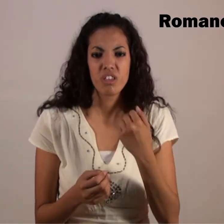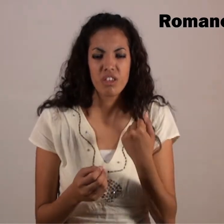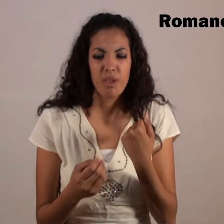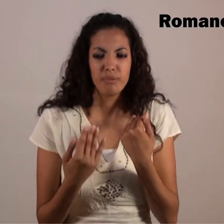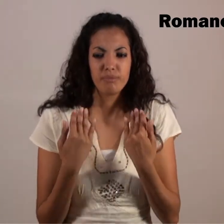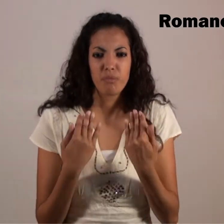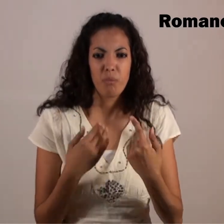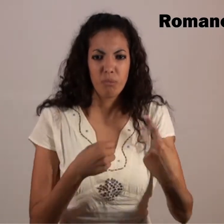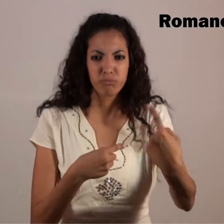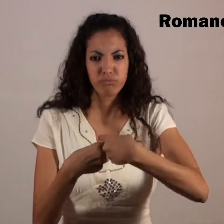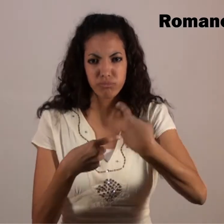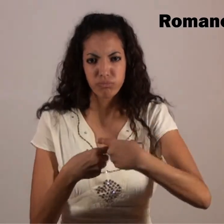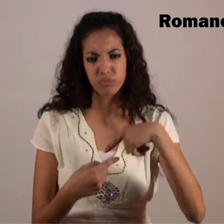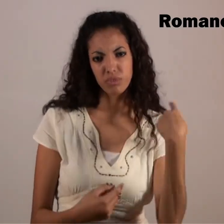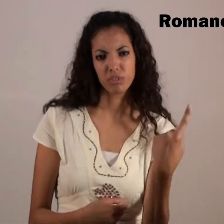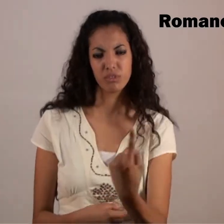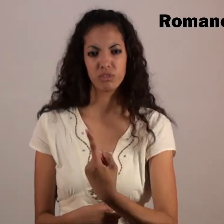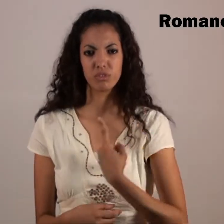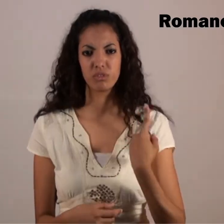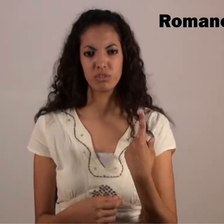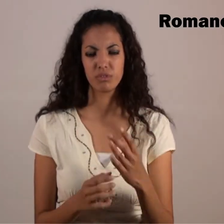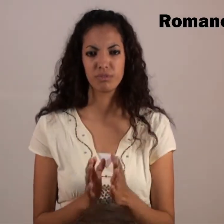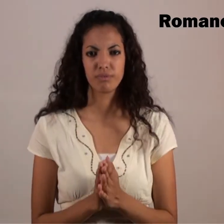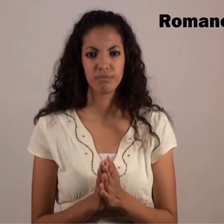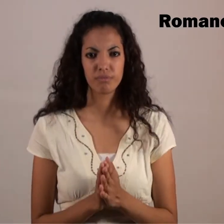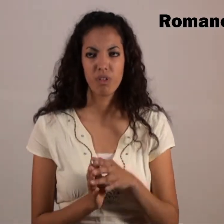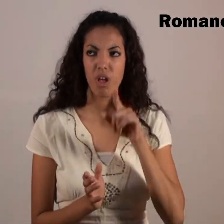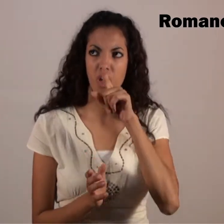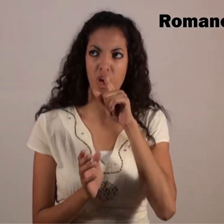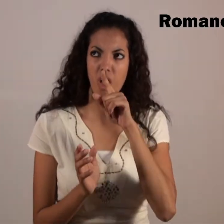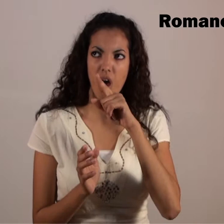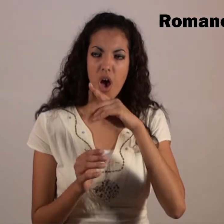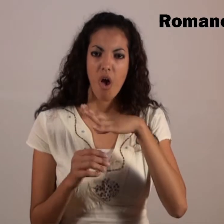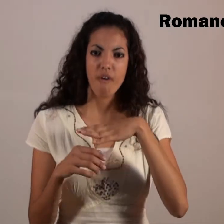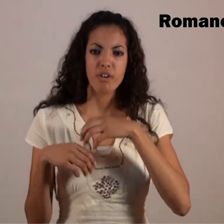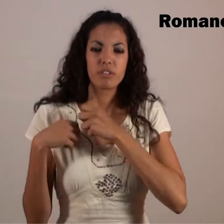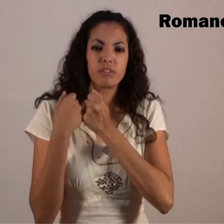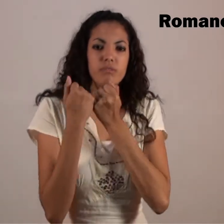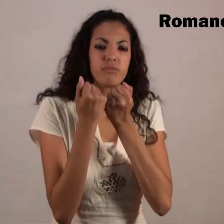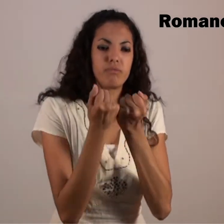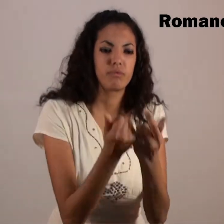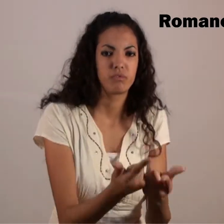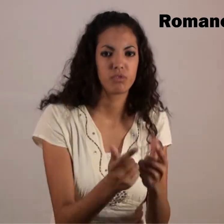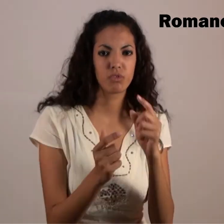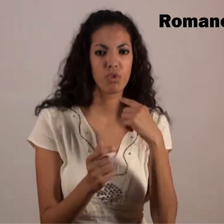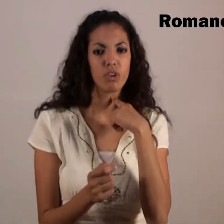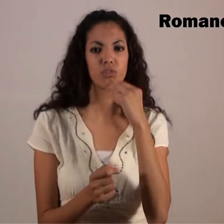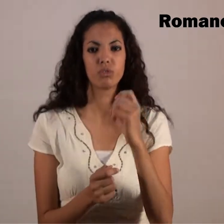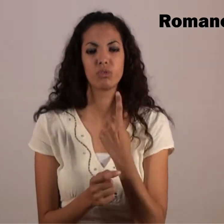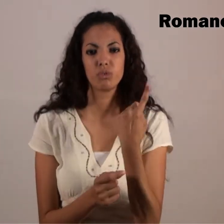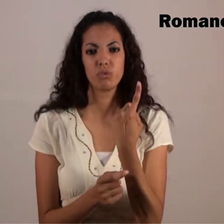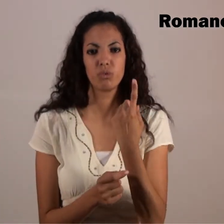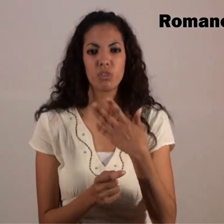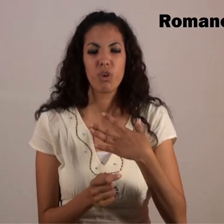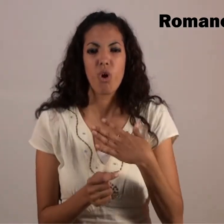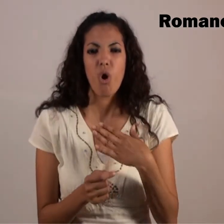no escatimó ni a su propio Hijo, sino que lo entregó por todos nosotros, ¿cómo no nos dará también con Él todas las